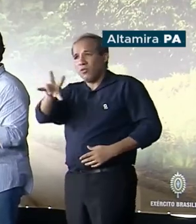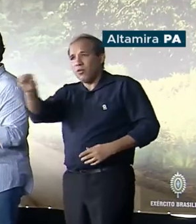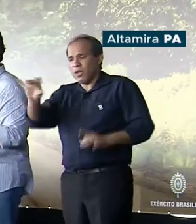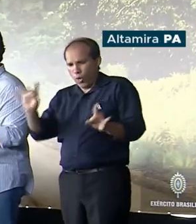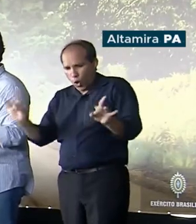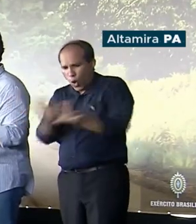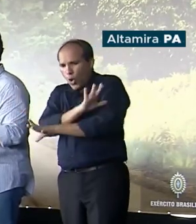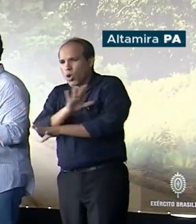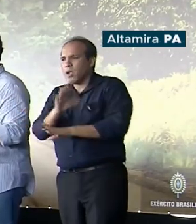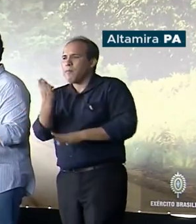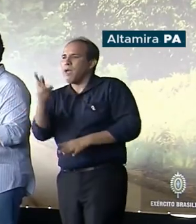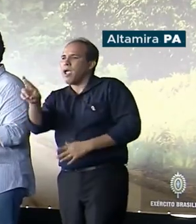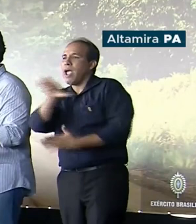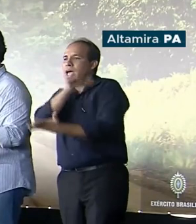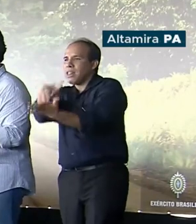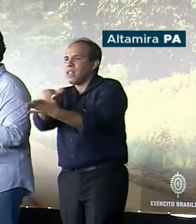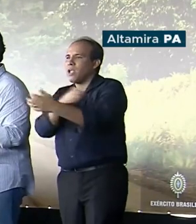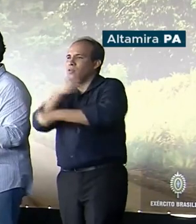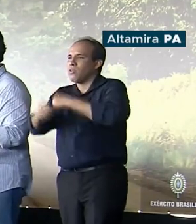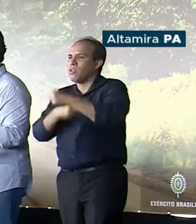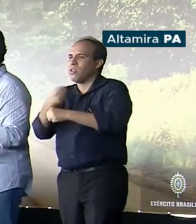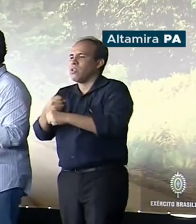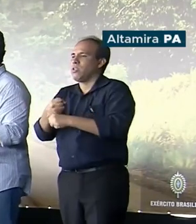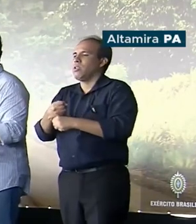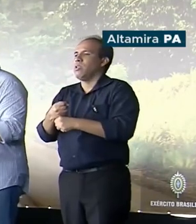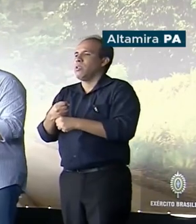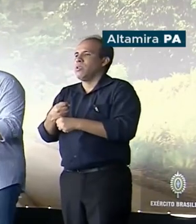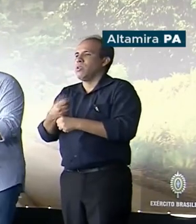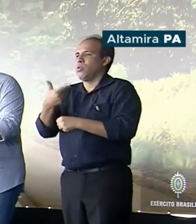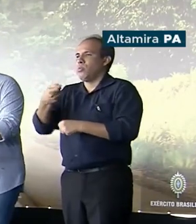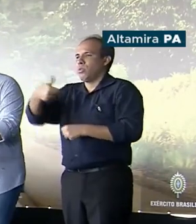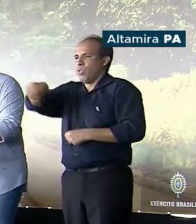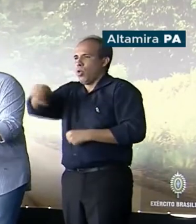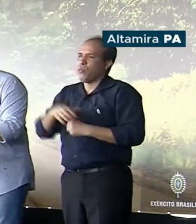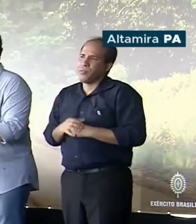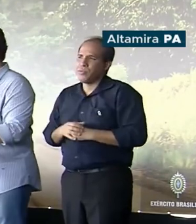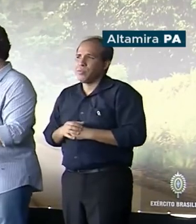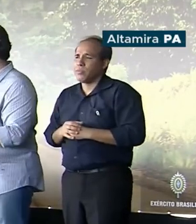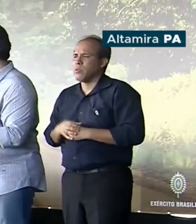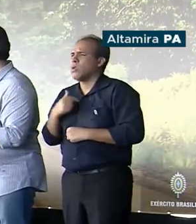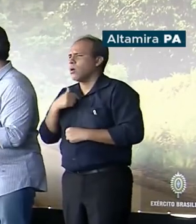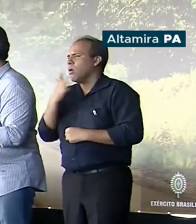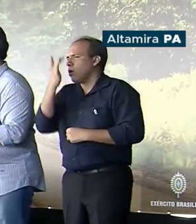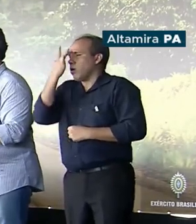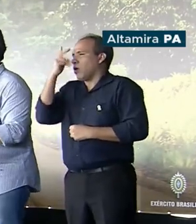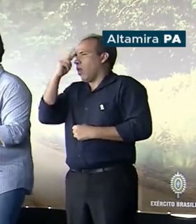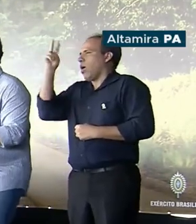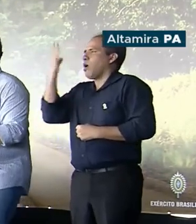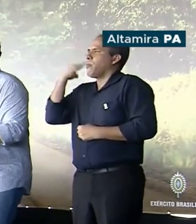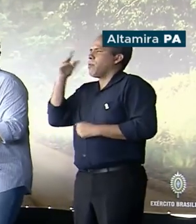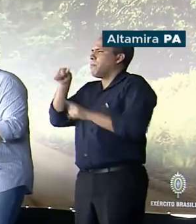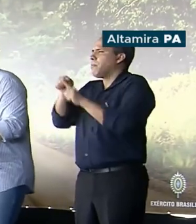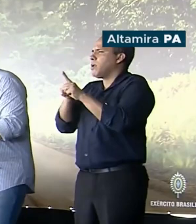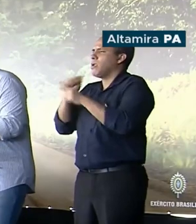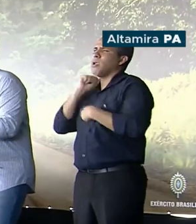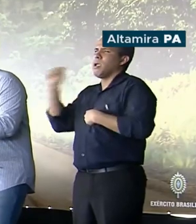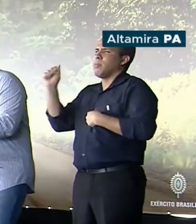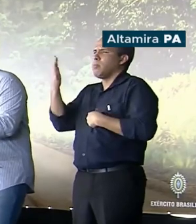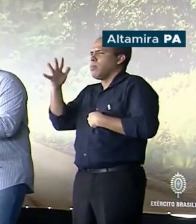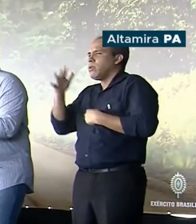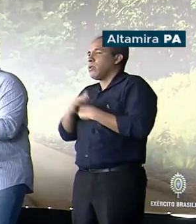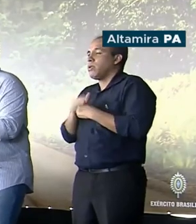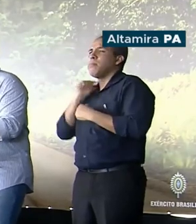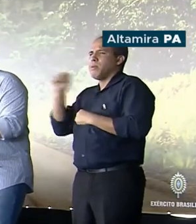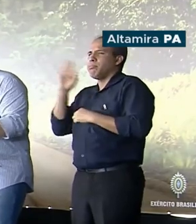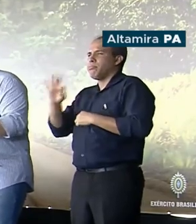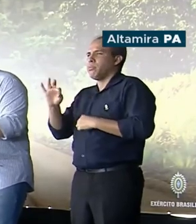a BR até o final do ano. E eu me lembro, isso em abril, de estar